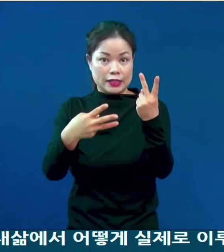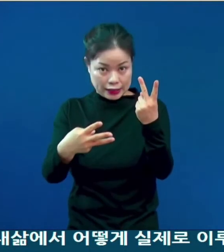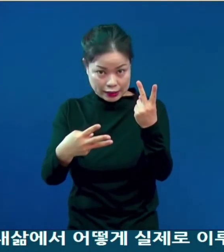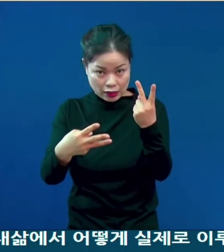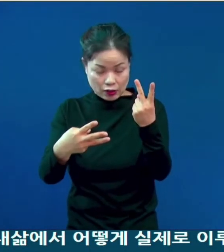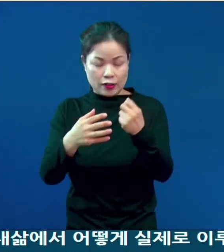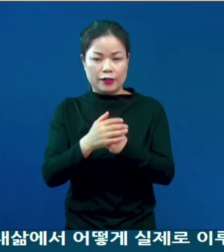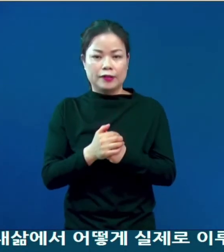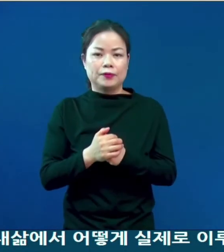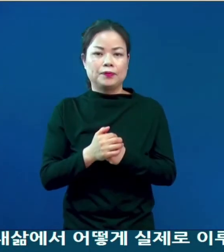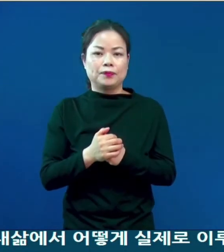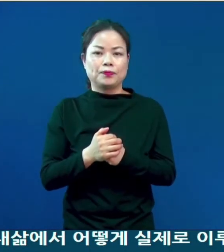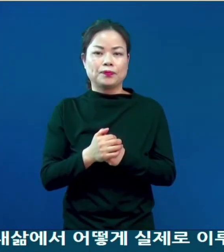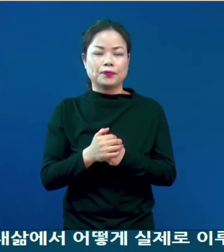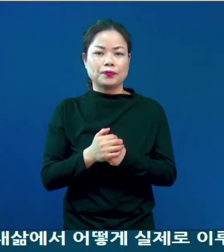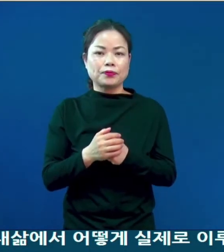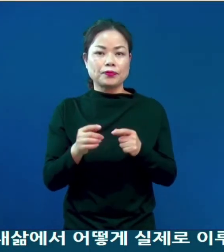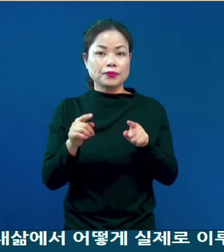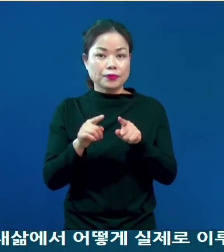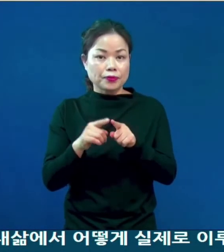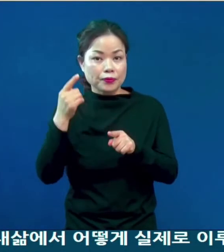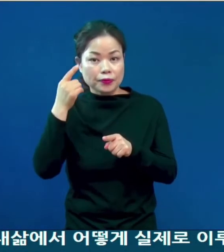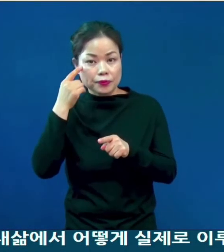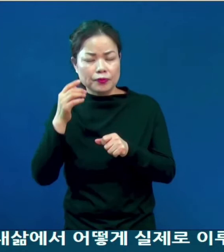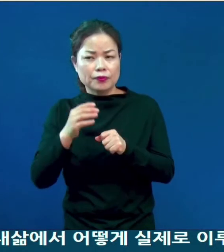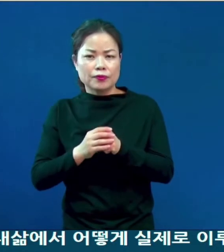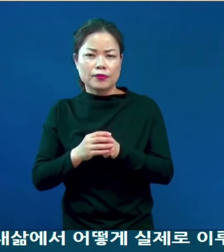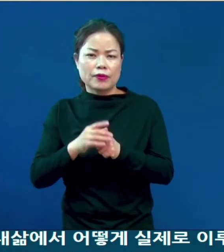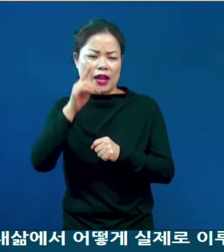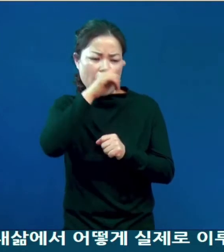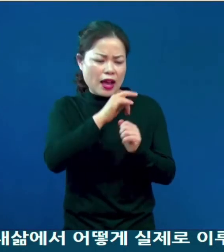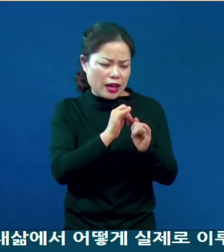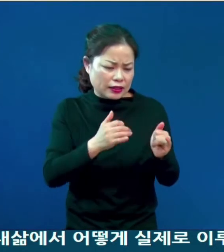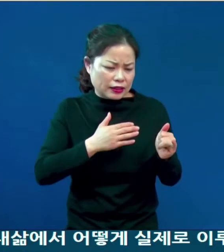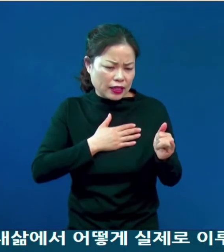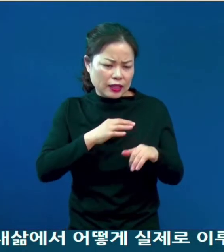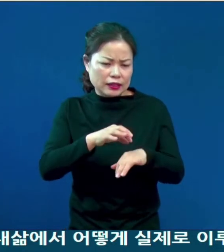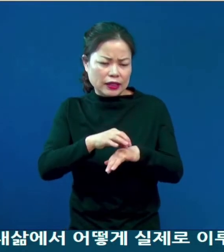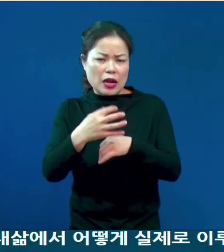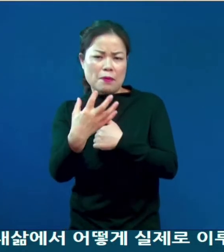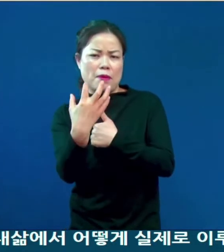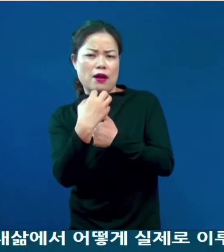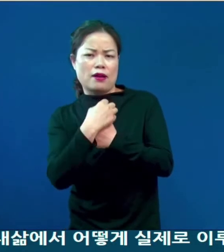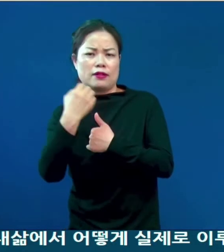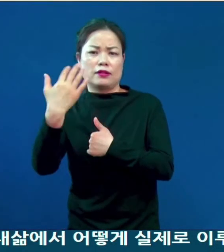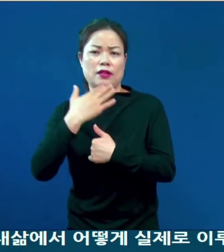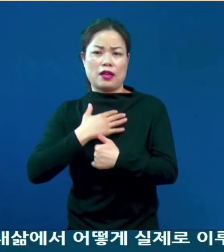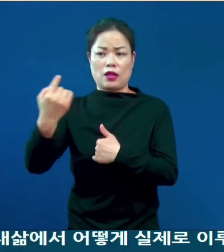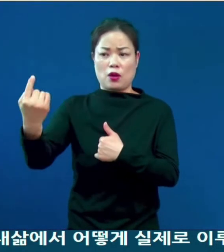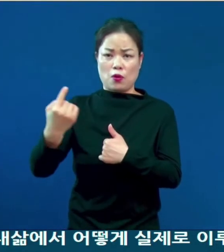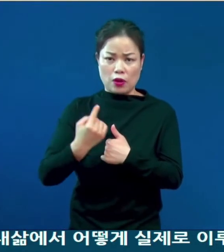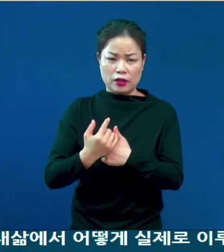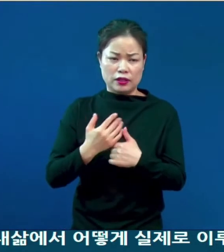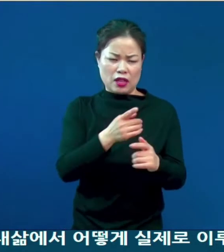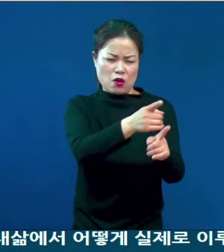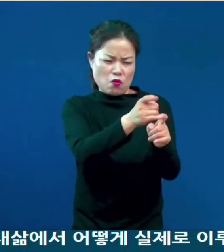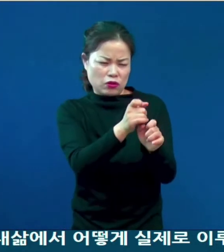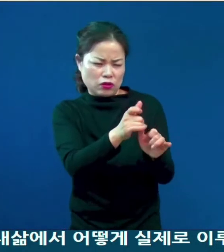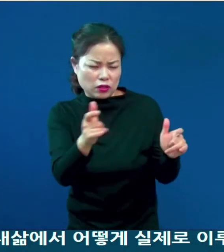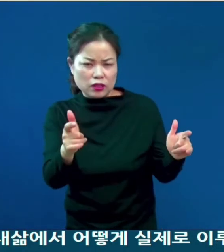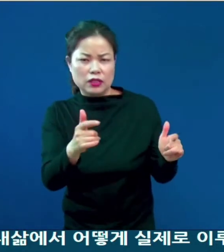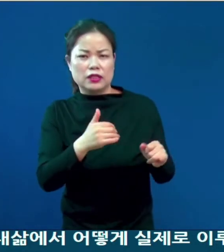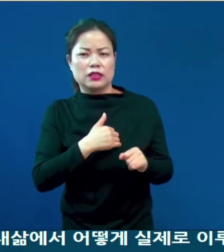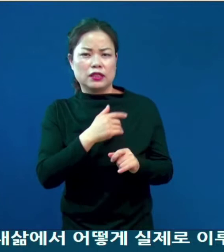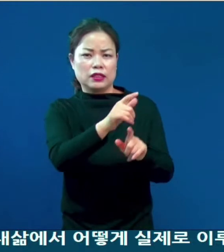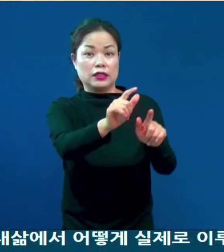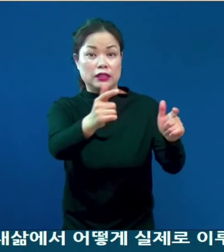함께 읽어보도록 하겠습니다. 시작. 악인들이 내 살을 먹으려고 내게로 왔으나 나의 대적들, 나의